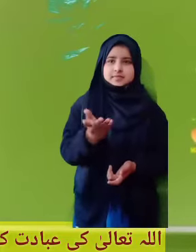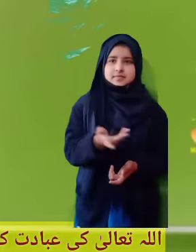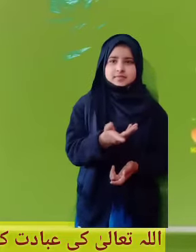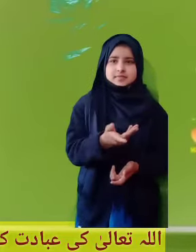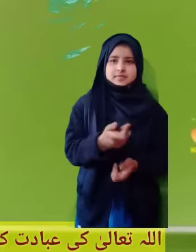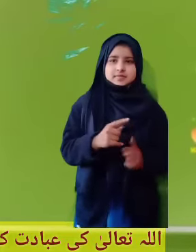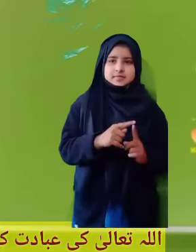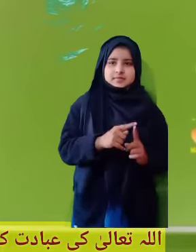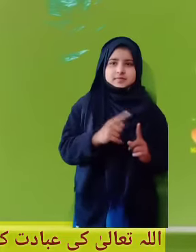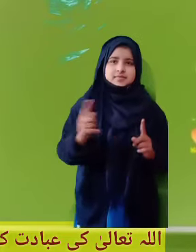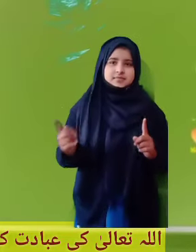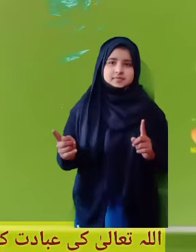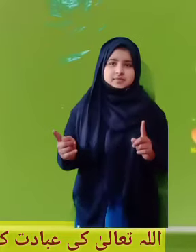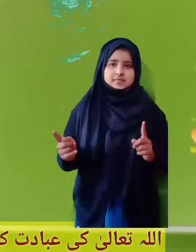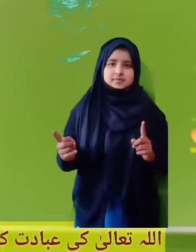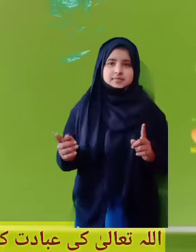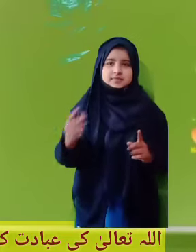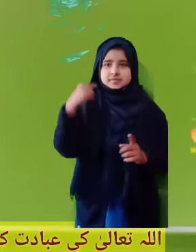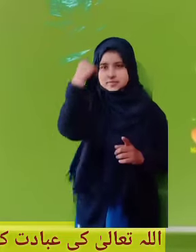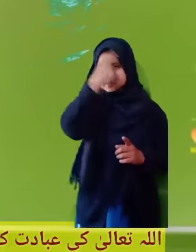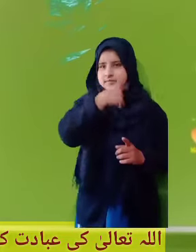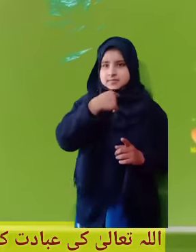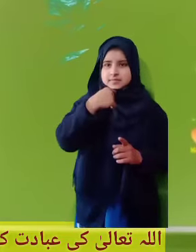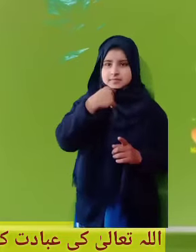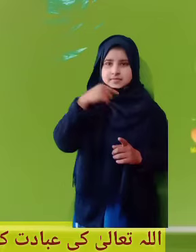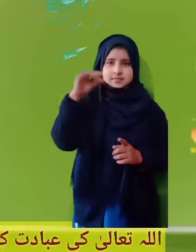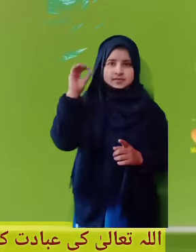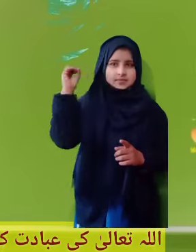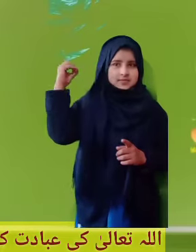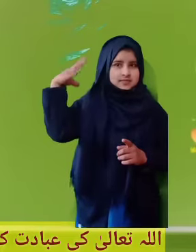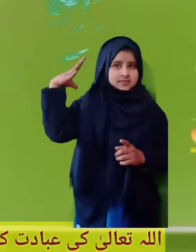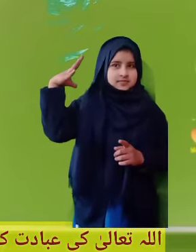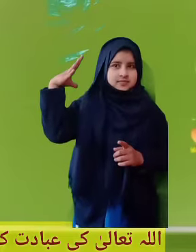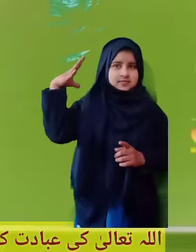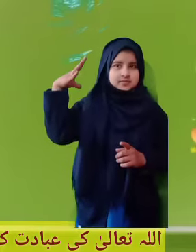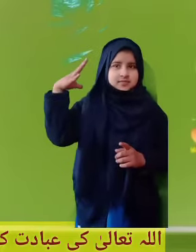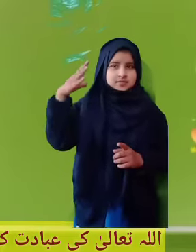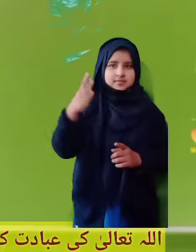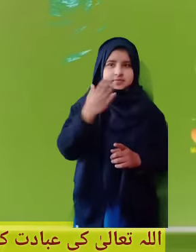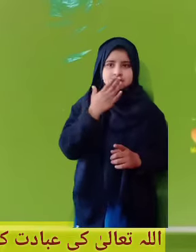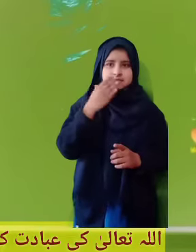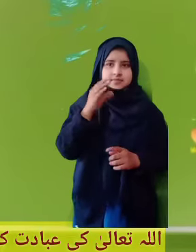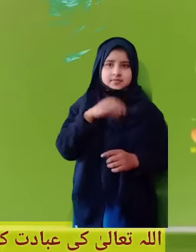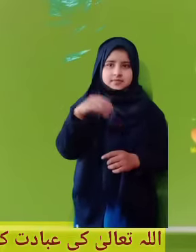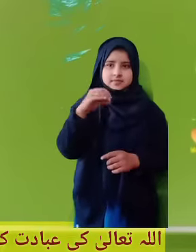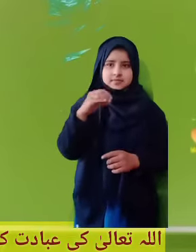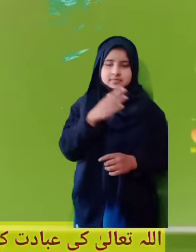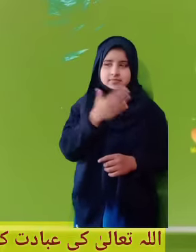इबादत करने से चेहरा मुनव्वर हो